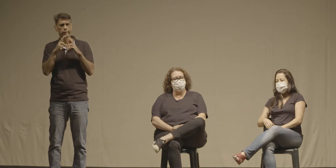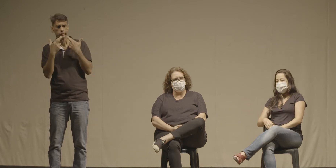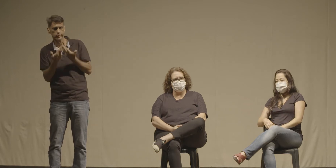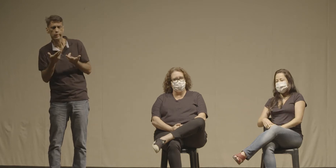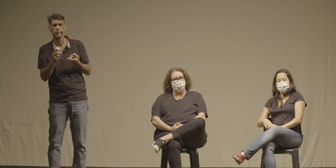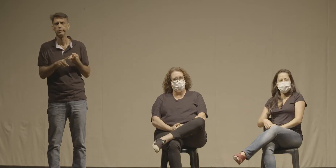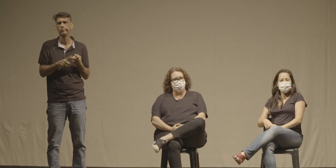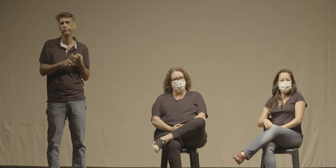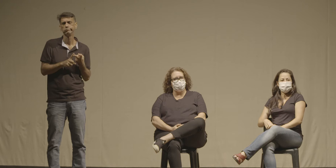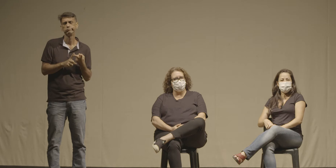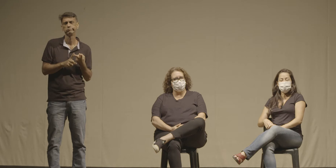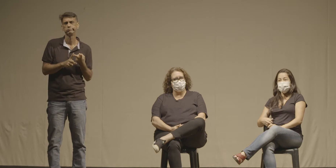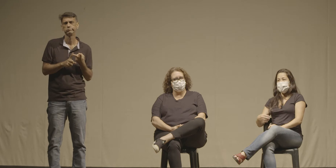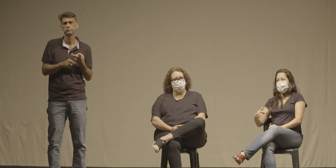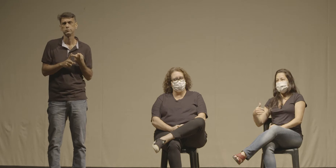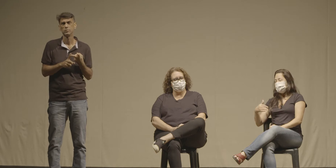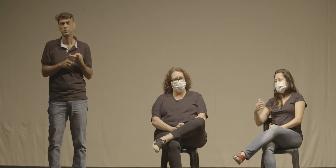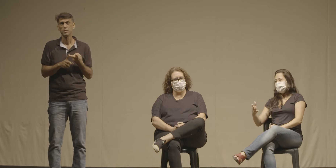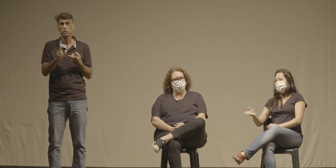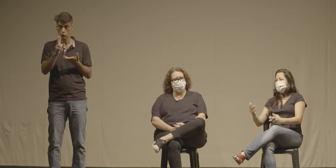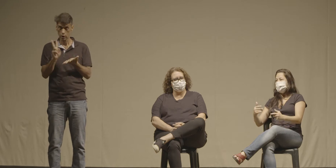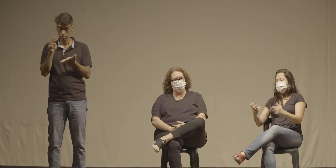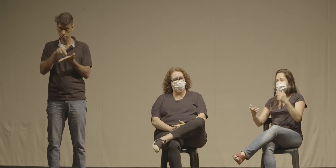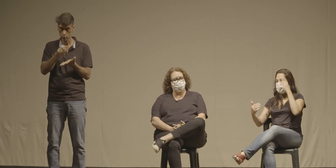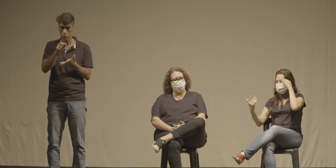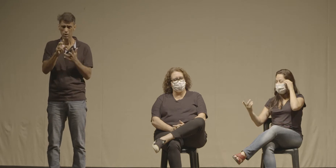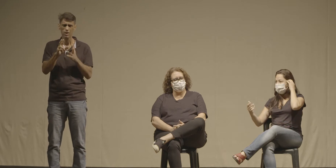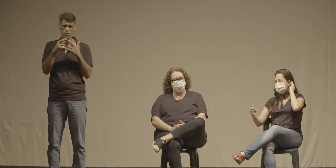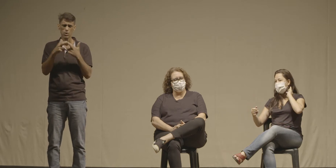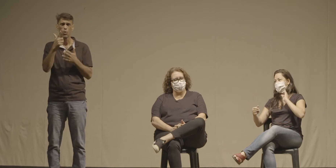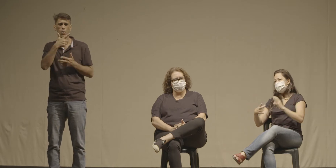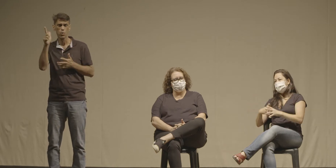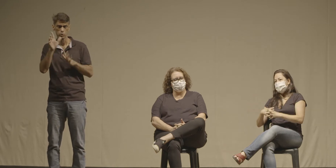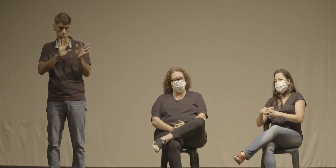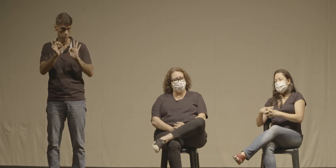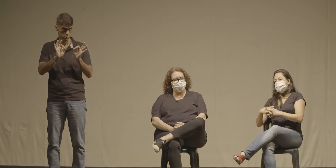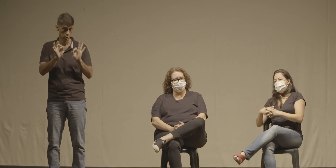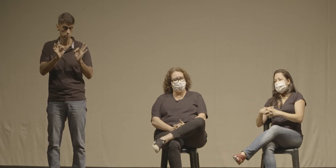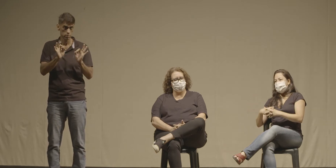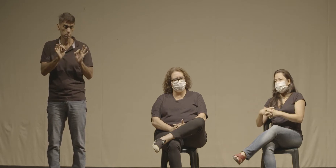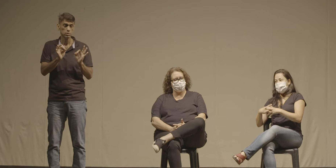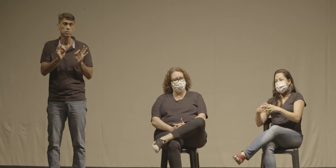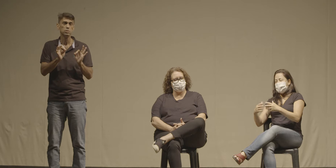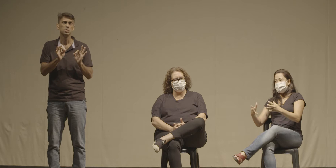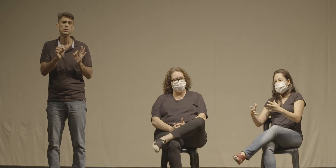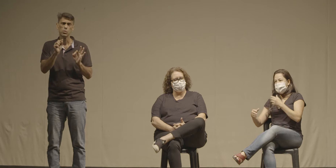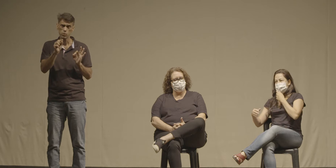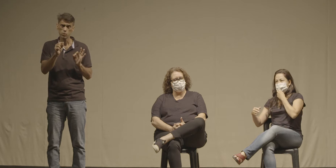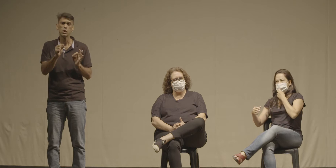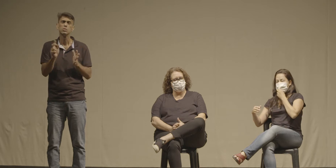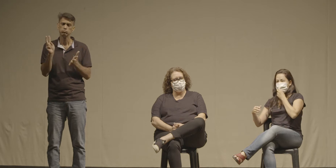reunião. Eu já cheguei numa reunião, não desse projeto, num outro projeto, em que eu estava lá